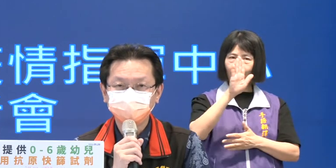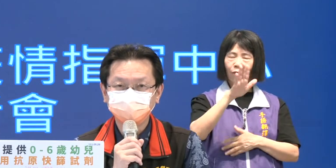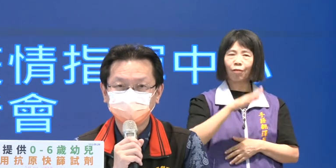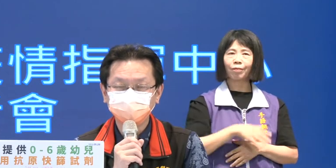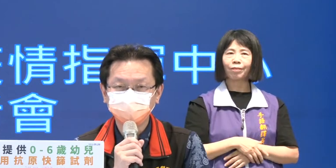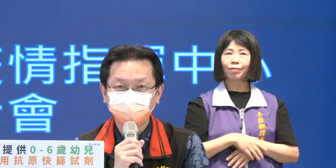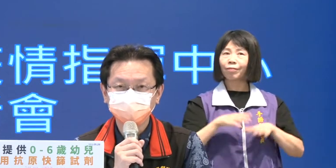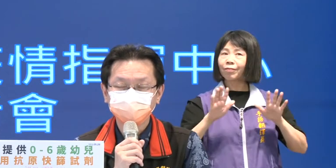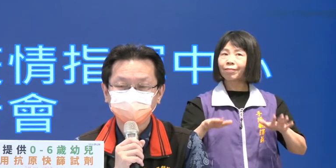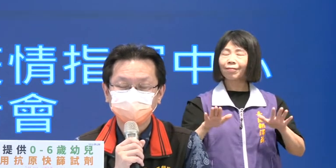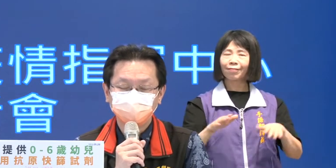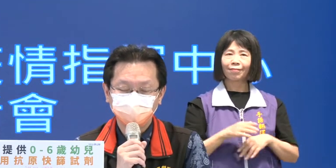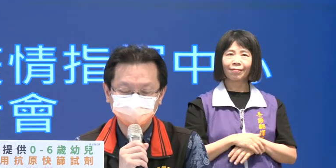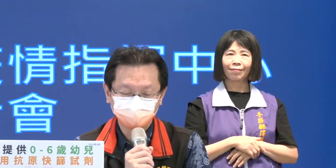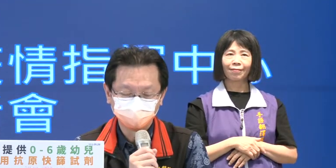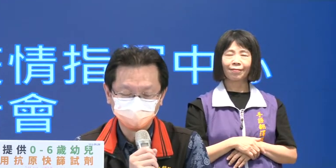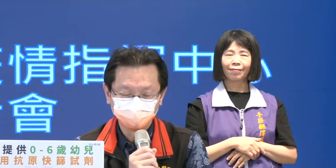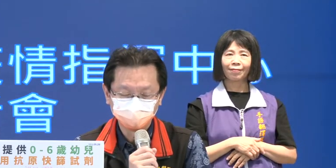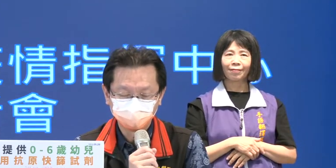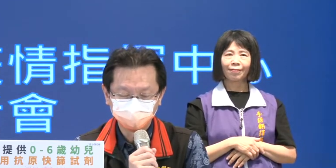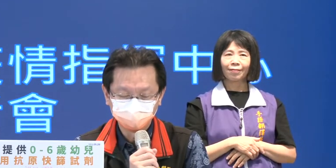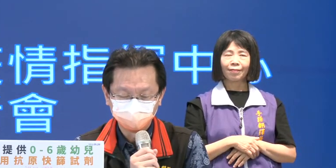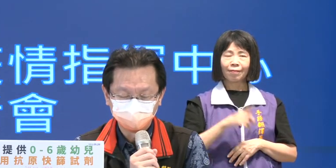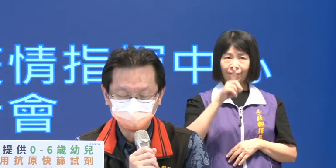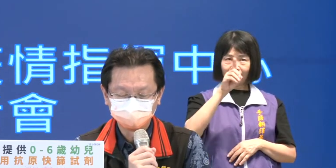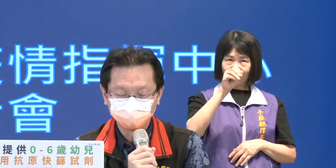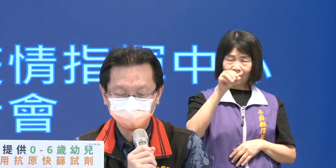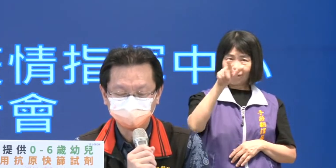得我们现在目前这个